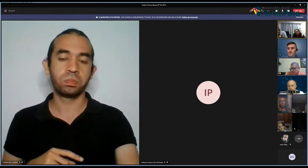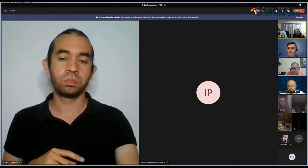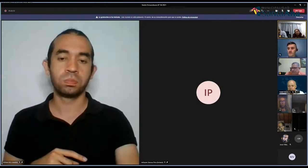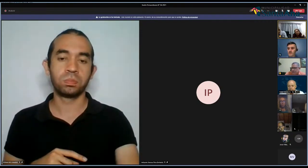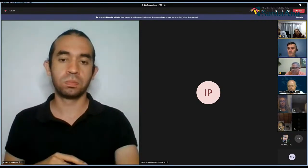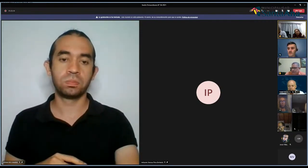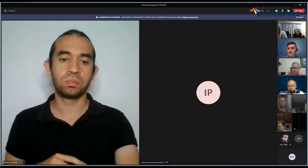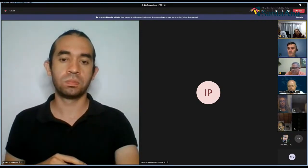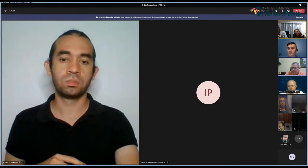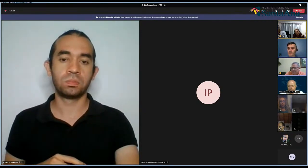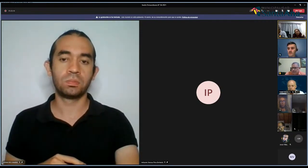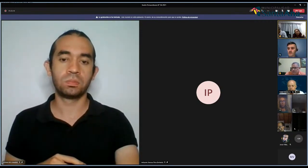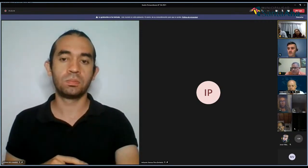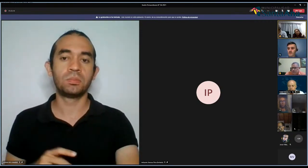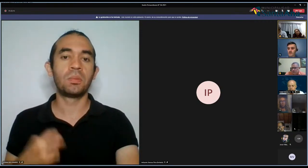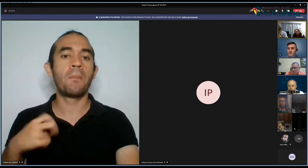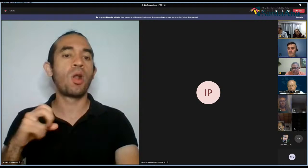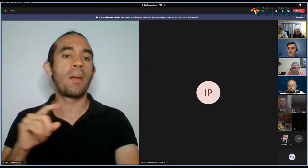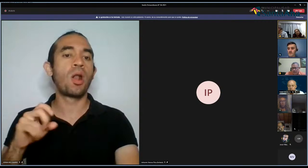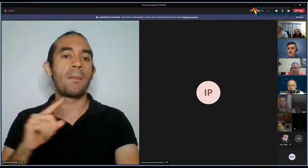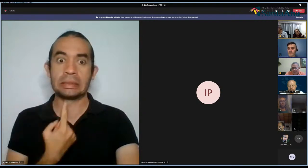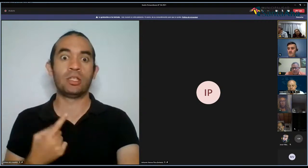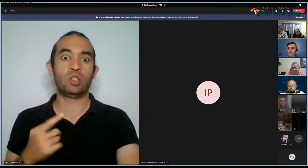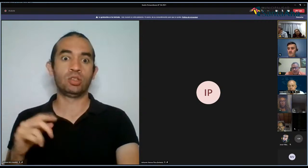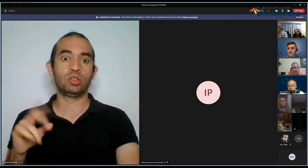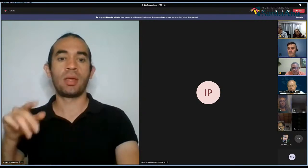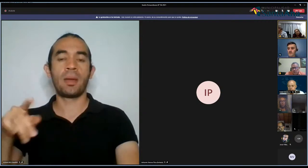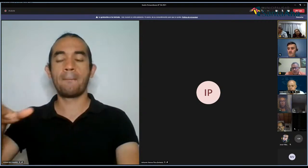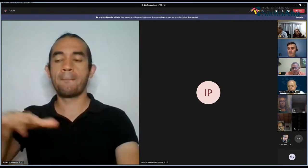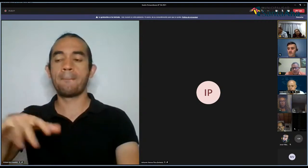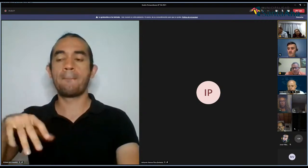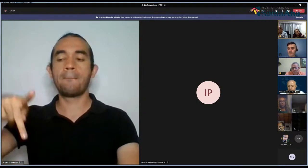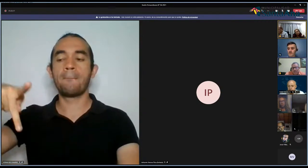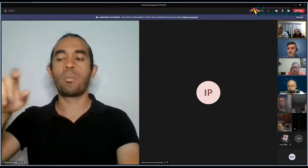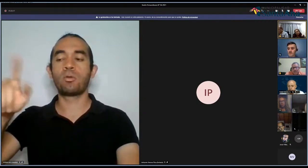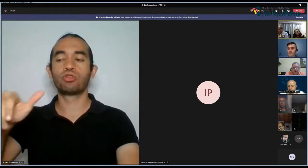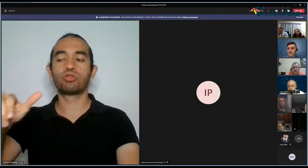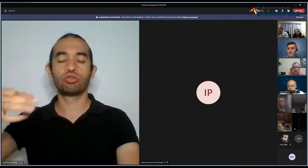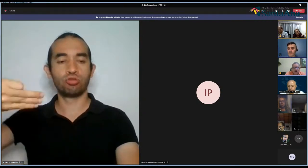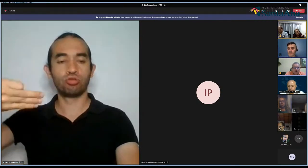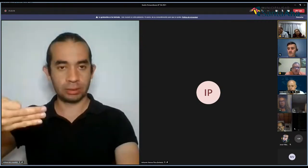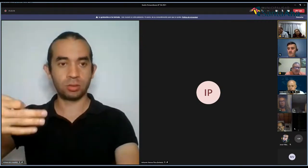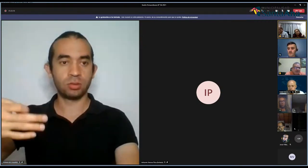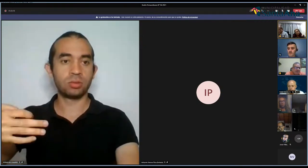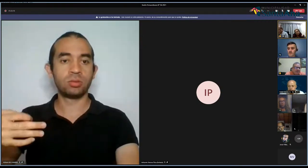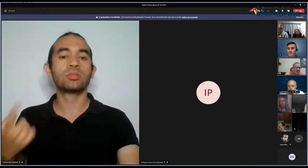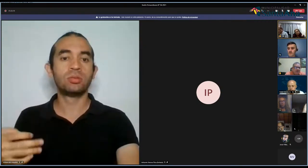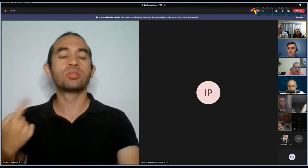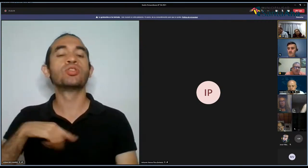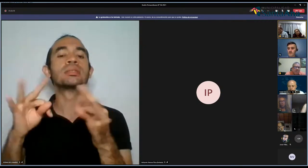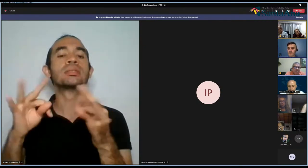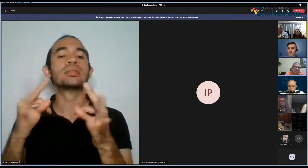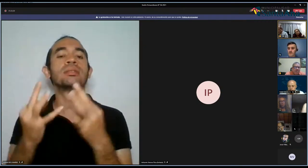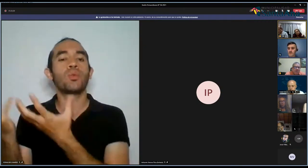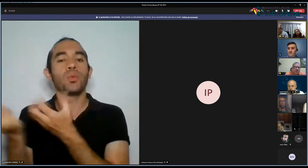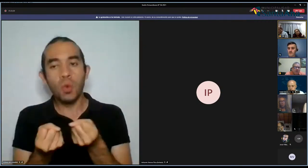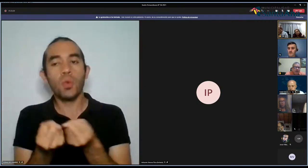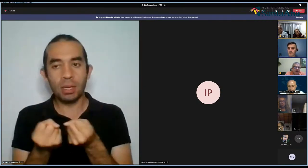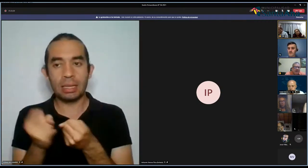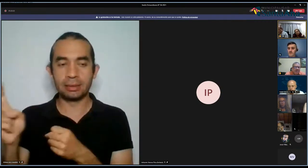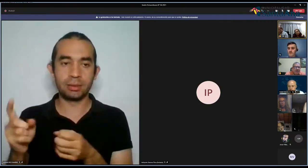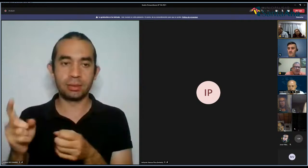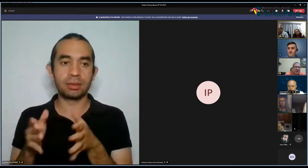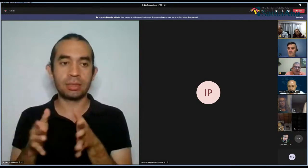serios que tenemos ahí en distrito pozos estamos intentando incluso hacer una retención nosotros hasta en la misma vía pública para poder